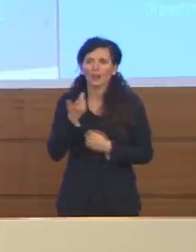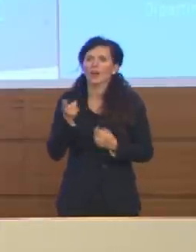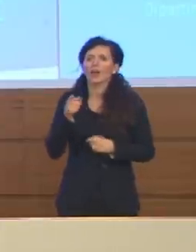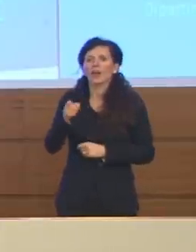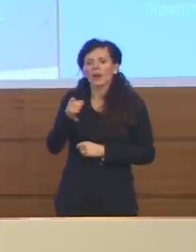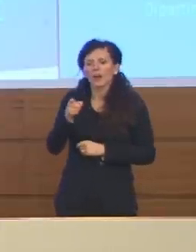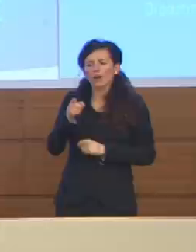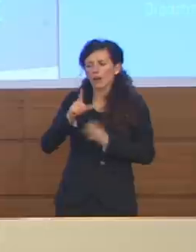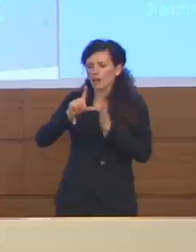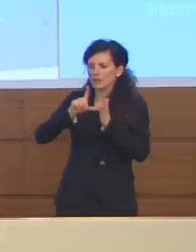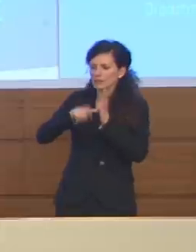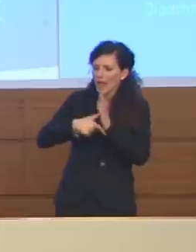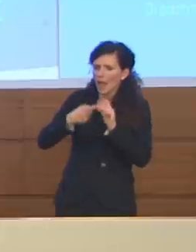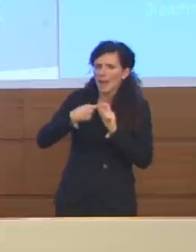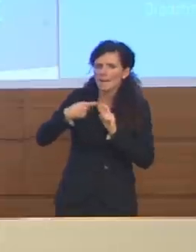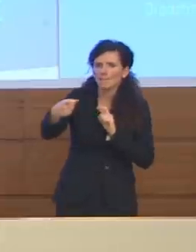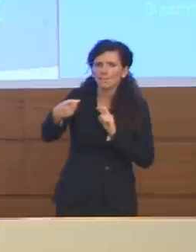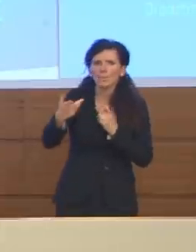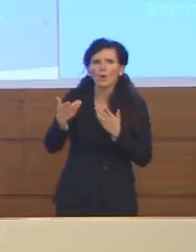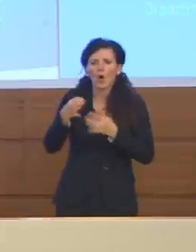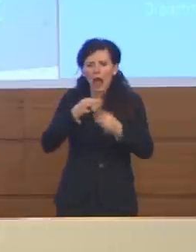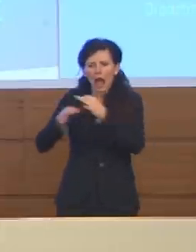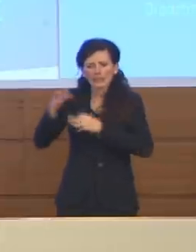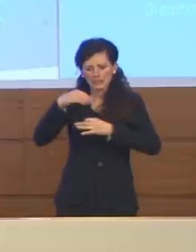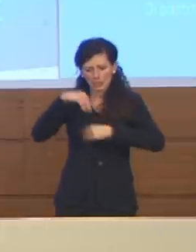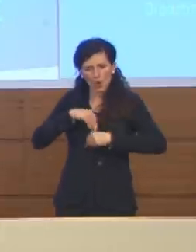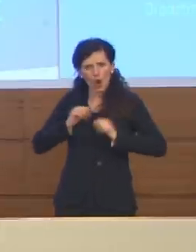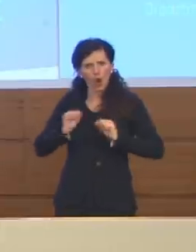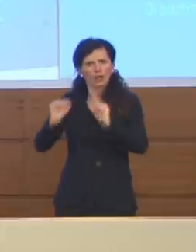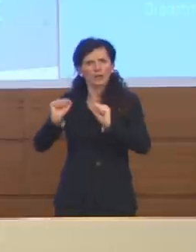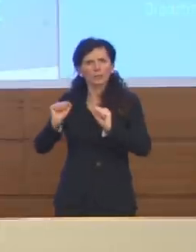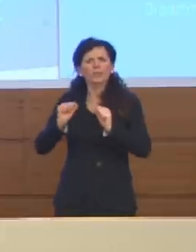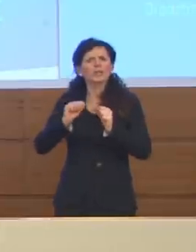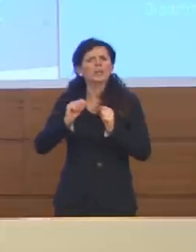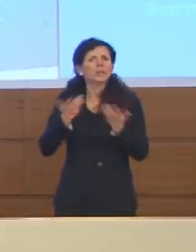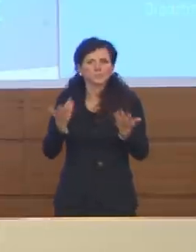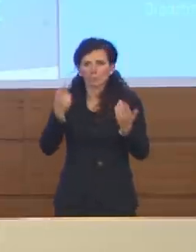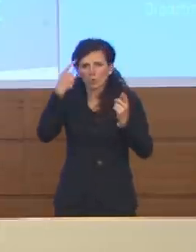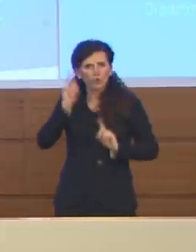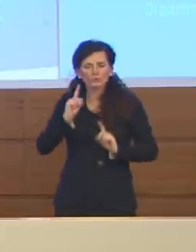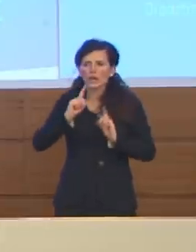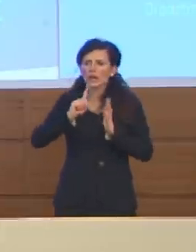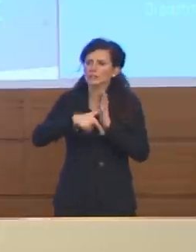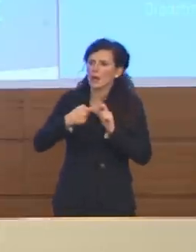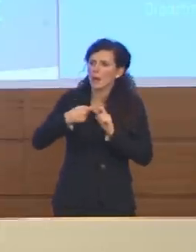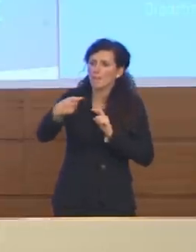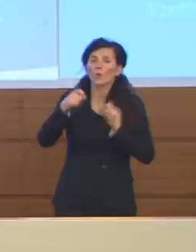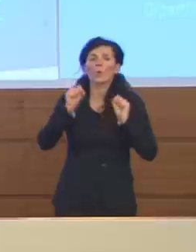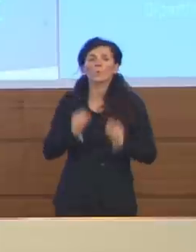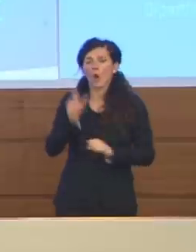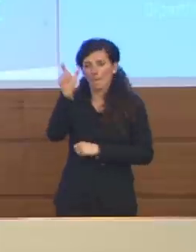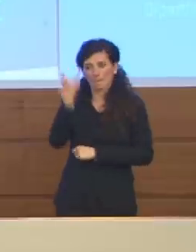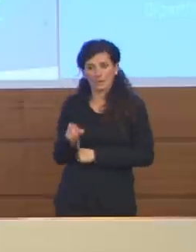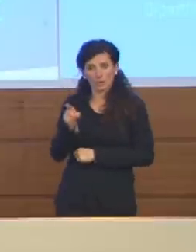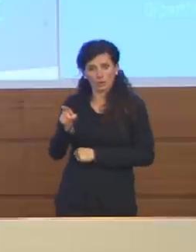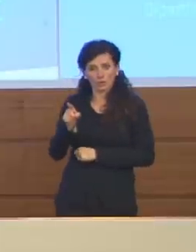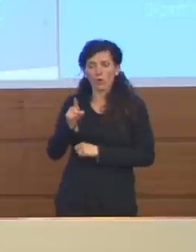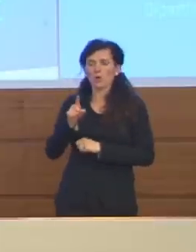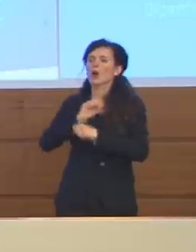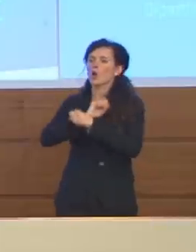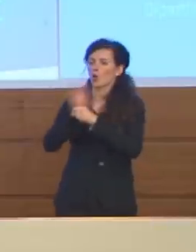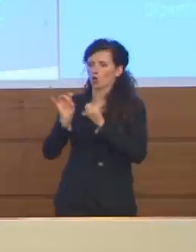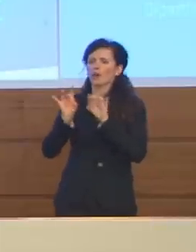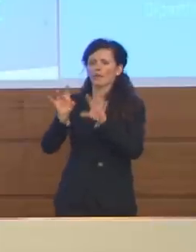tempo perdurano quindi un soggetto che magari fosse positivo domani mattina